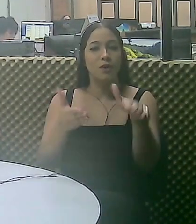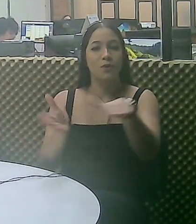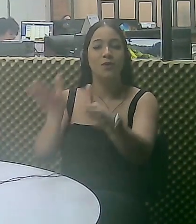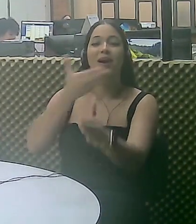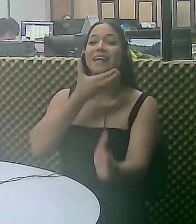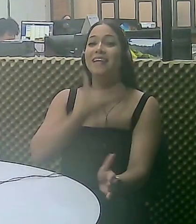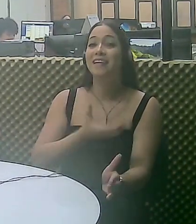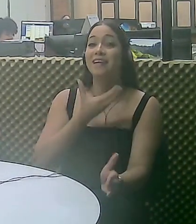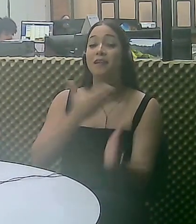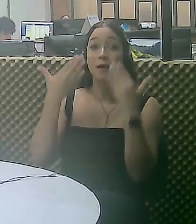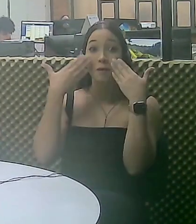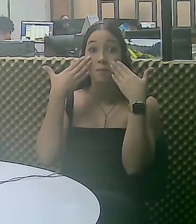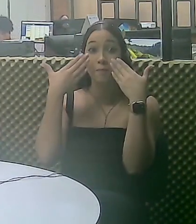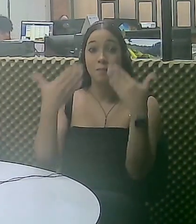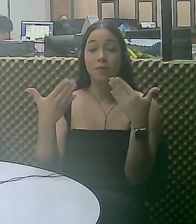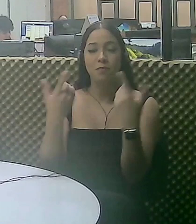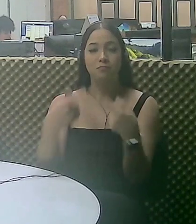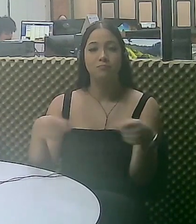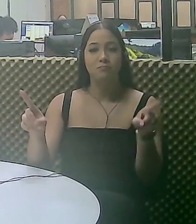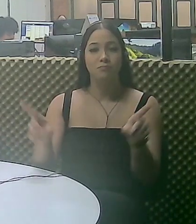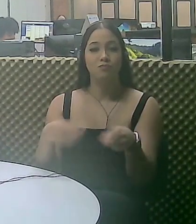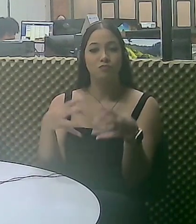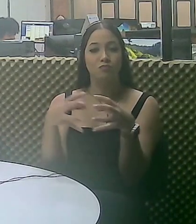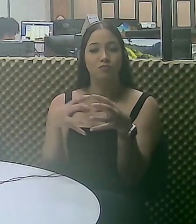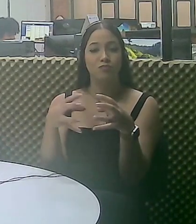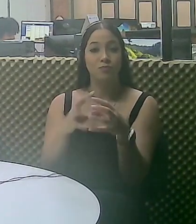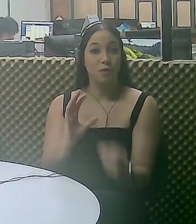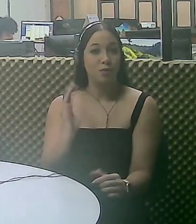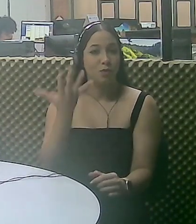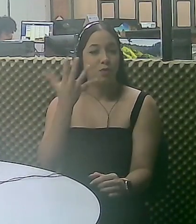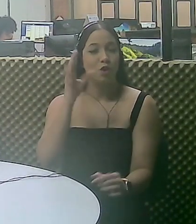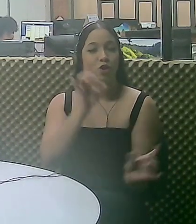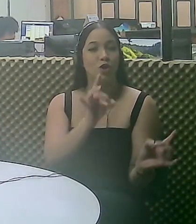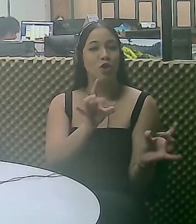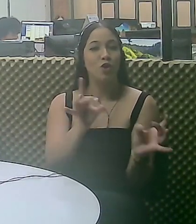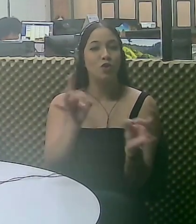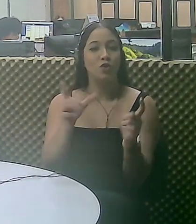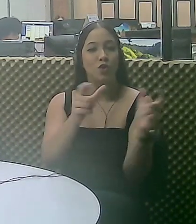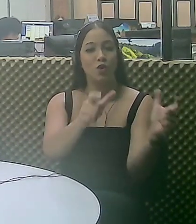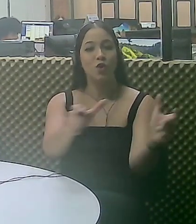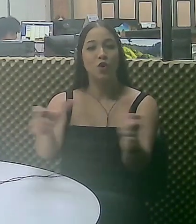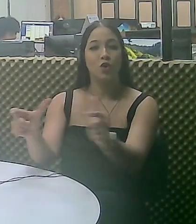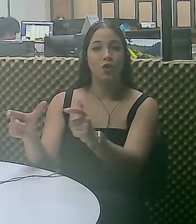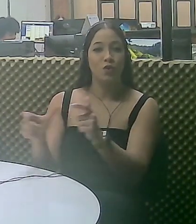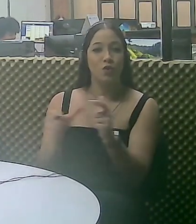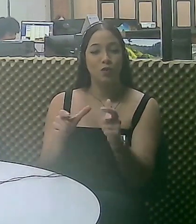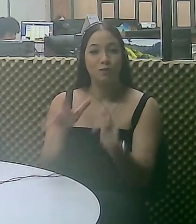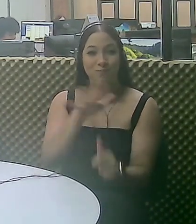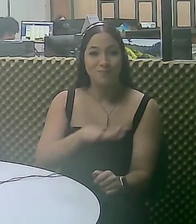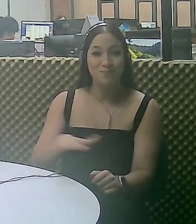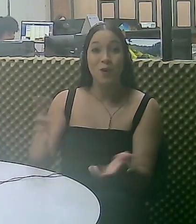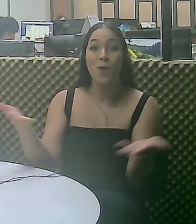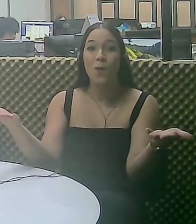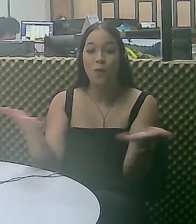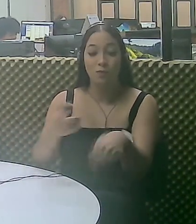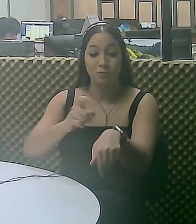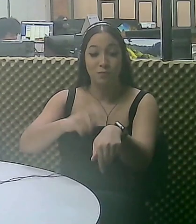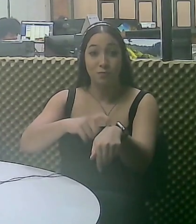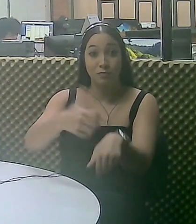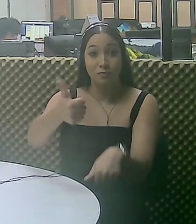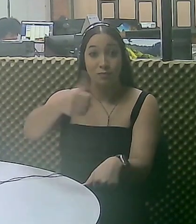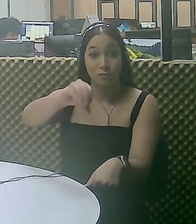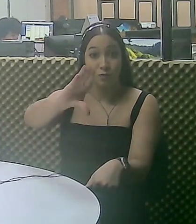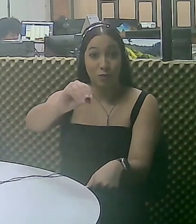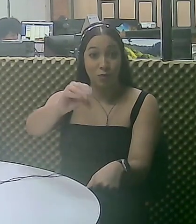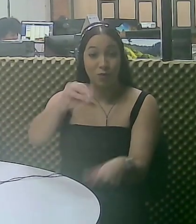Natal, as apresentações musicais da banda acontecem cada dia em um local da cidade. Hoje, às 7 da noite,